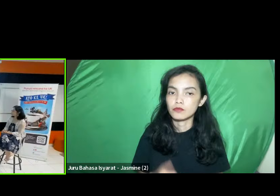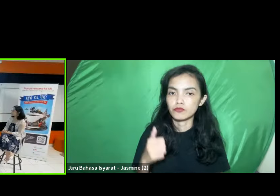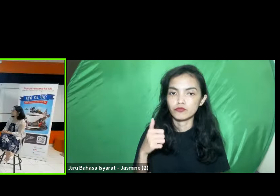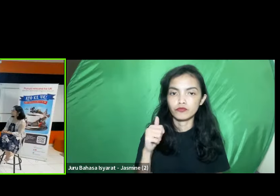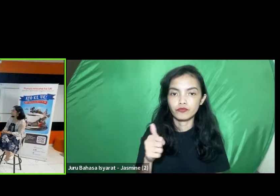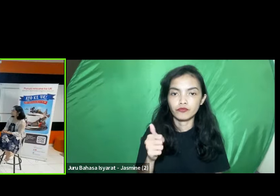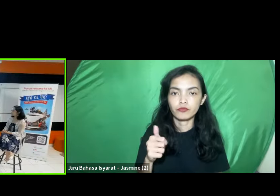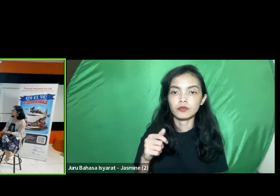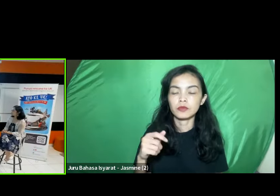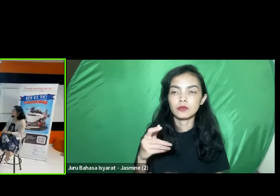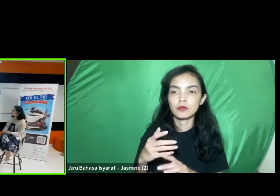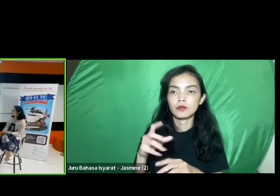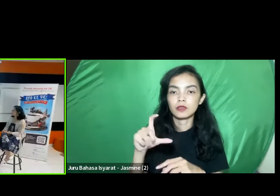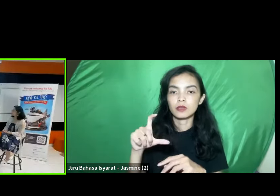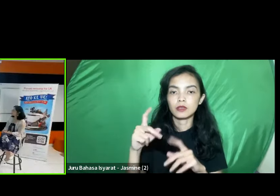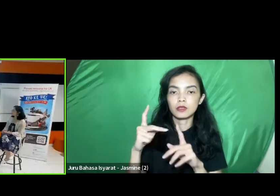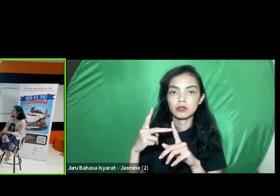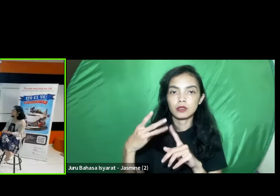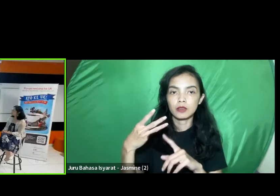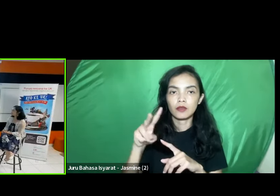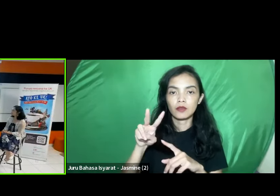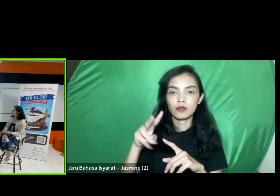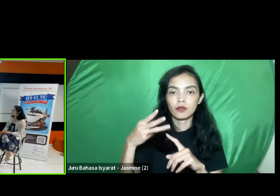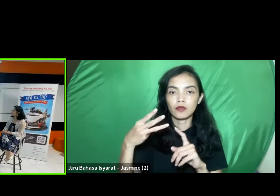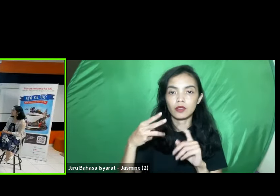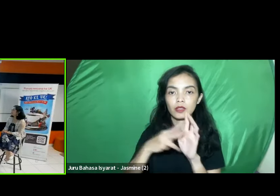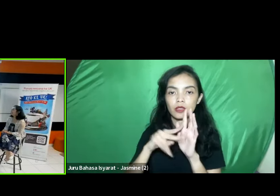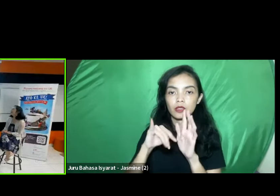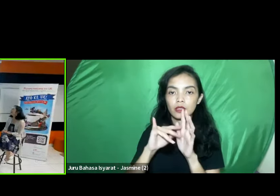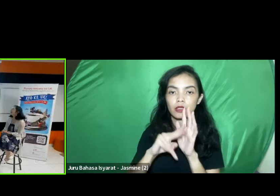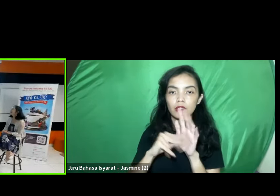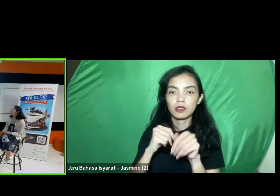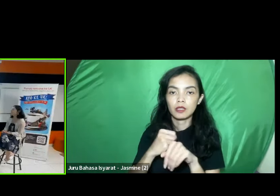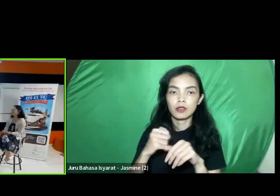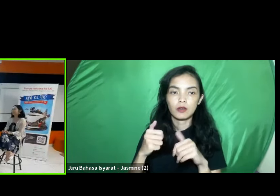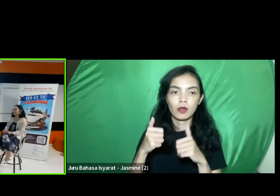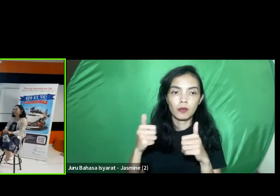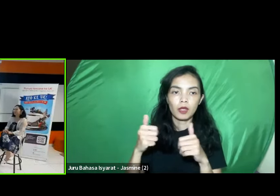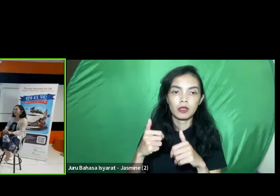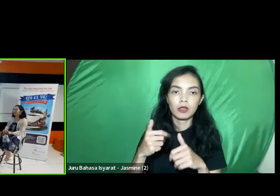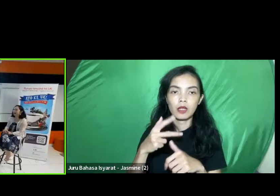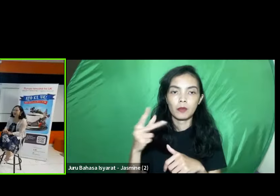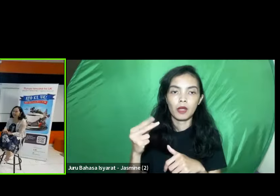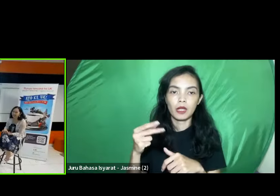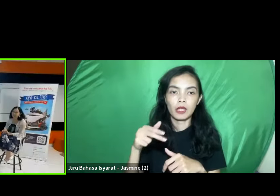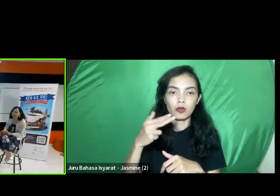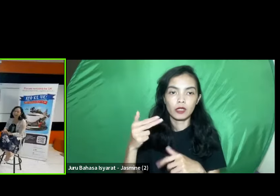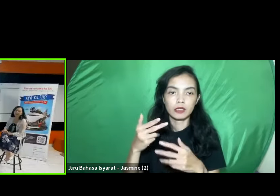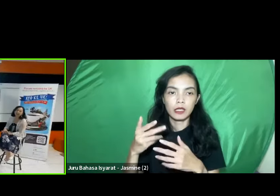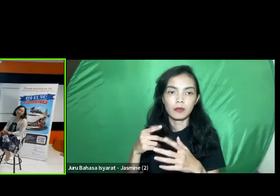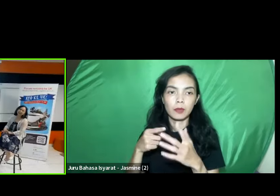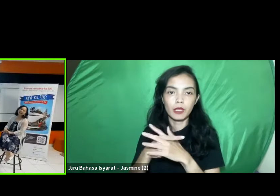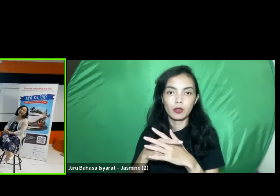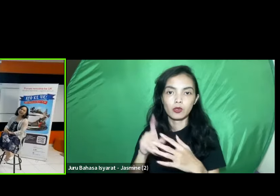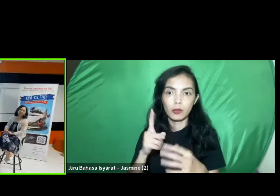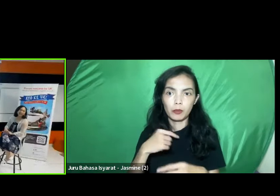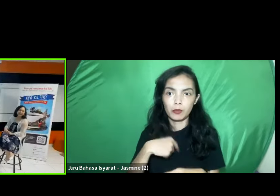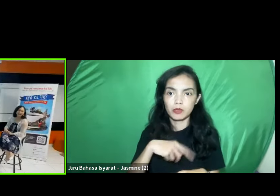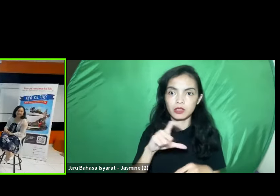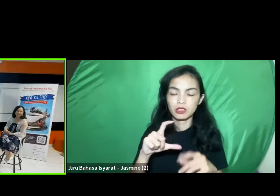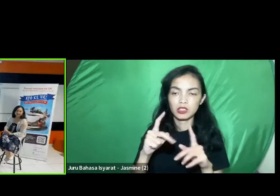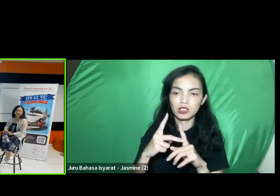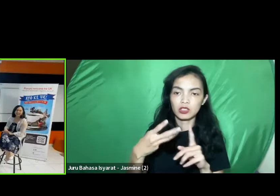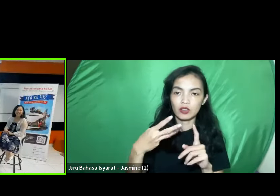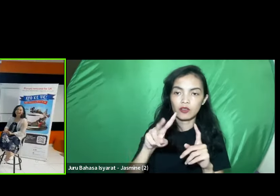e Indonesia yang sedang Pemilu ya kita sudah punya presiden misalnya sekarang sudah presiden